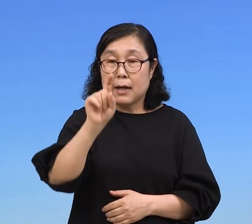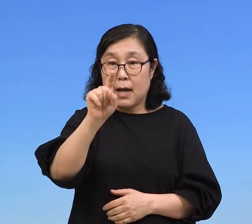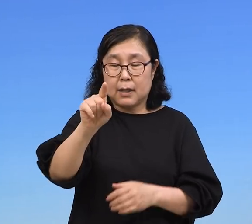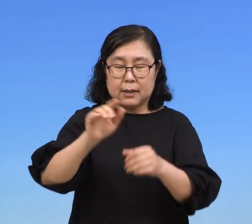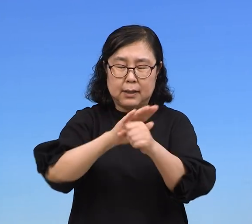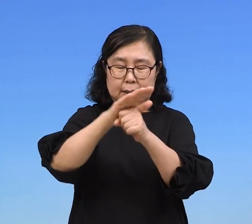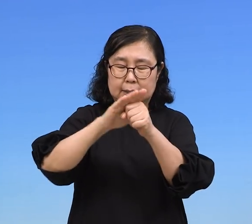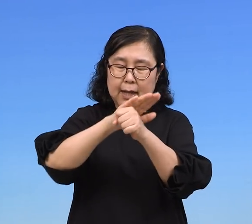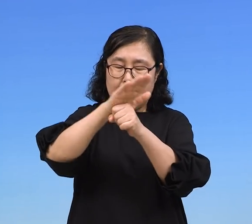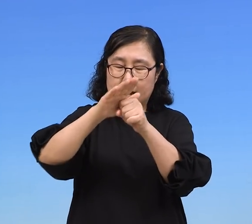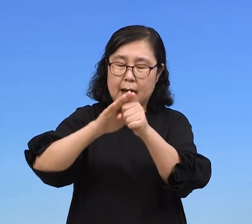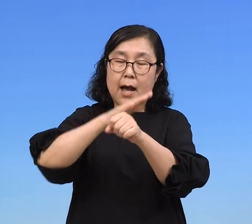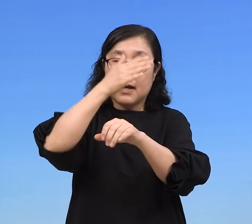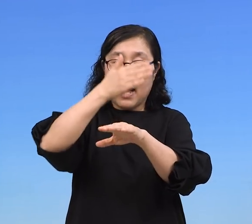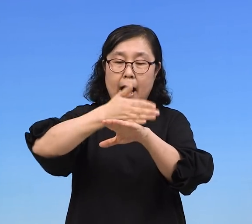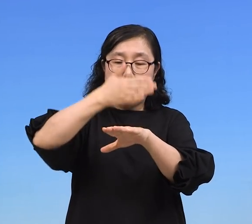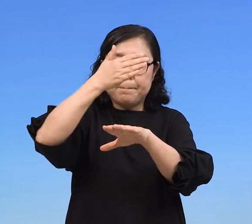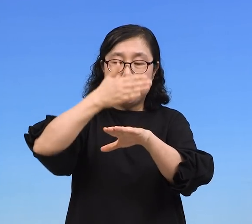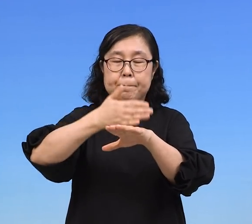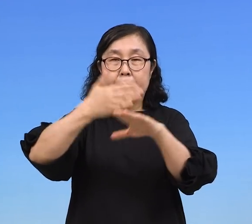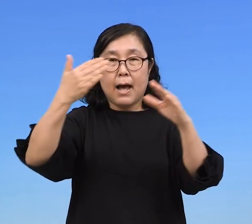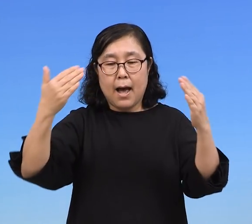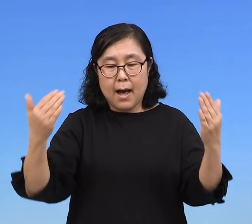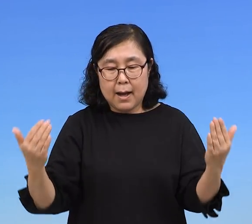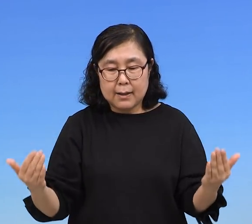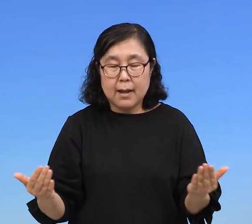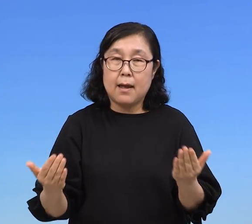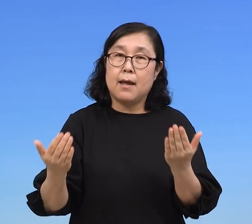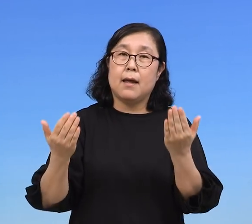십자가 그 사랑 감사하네,